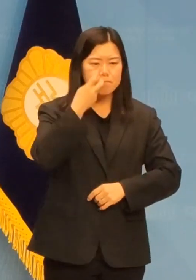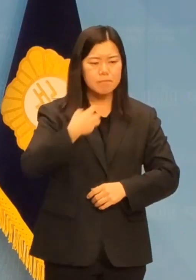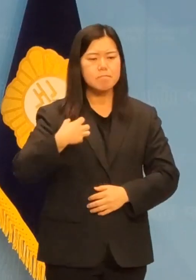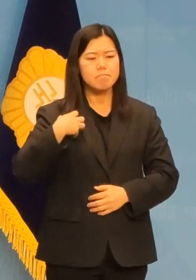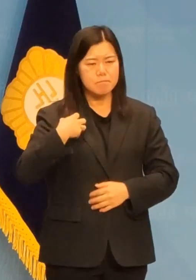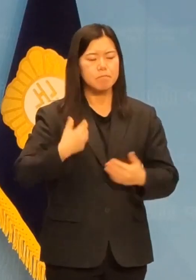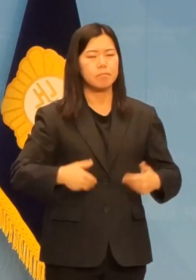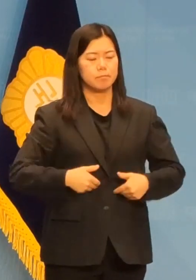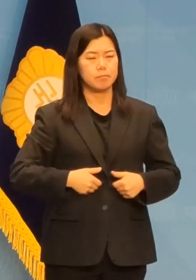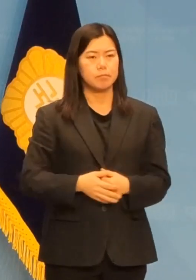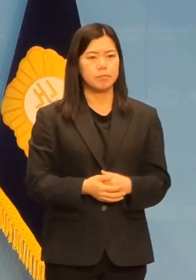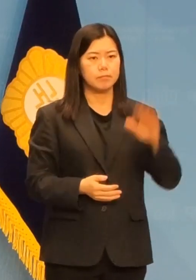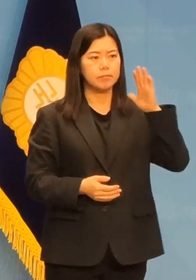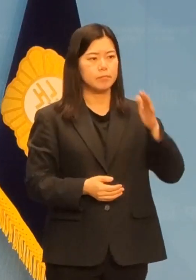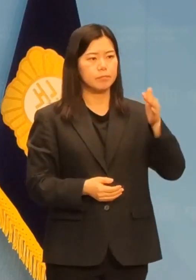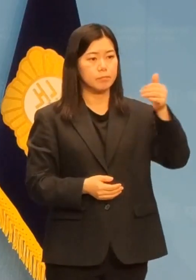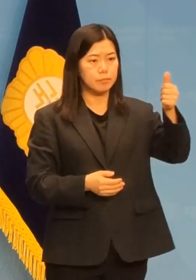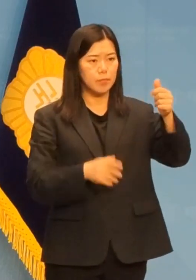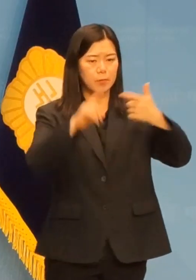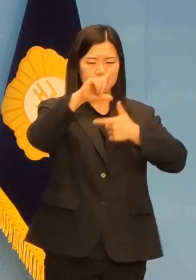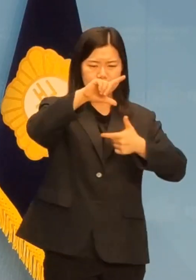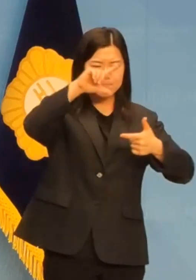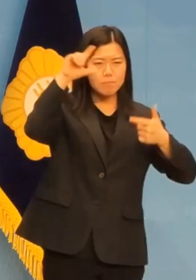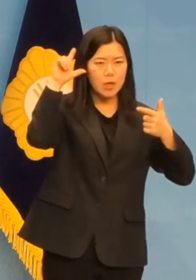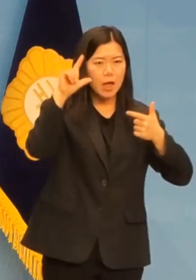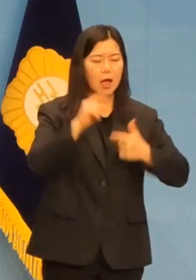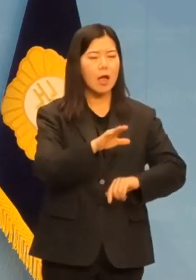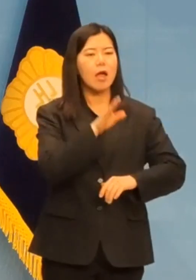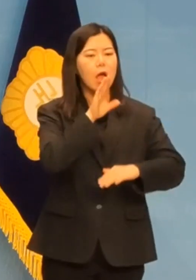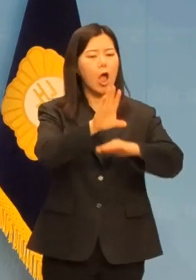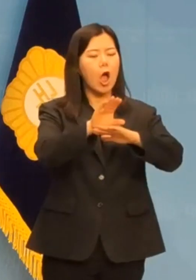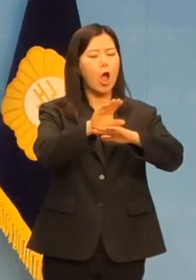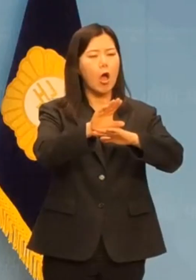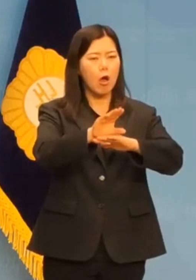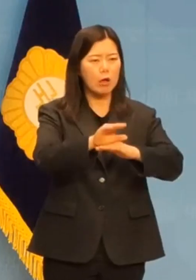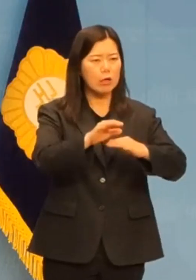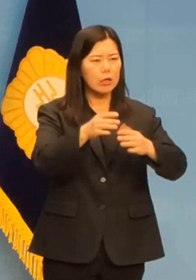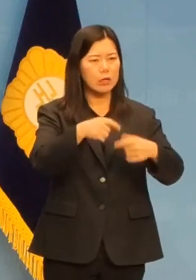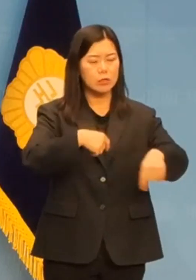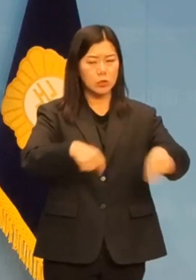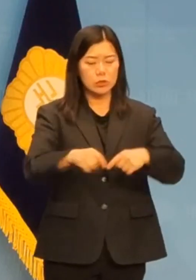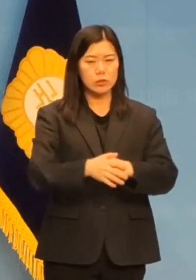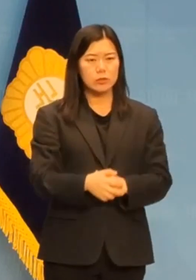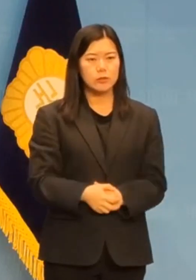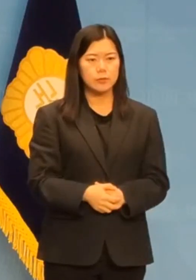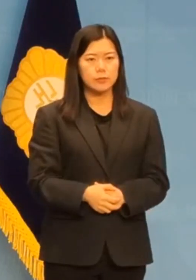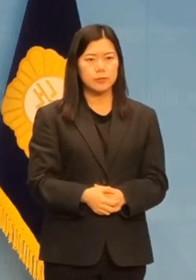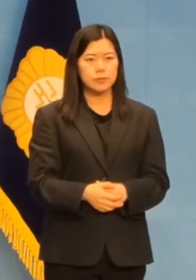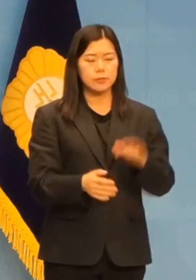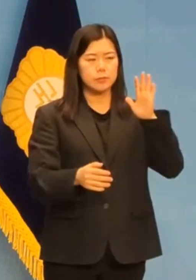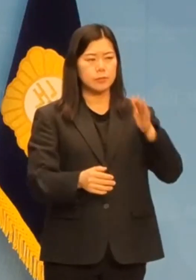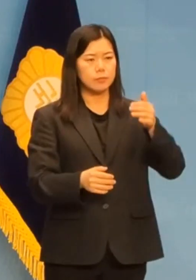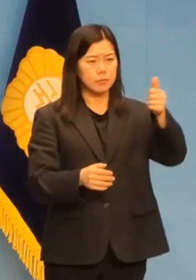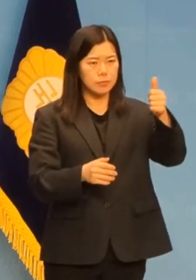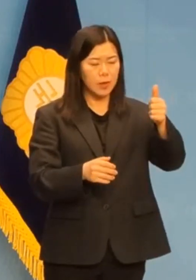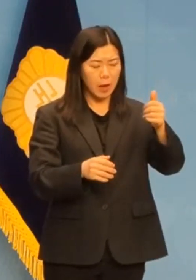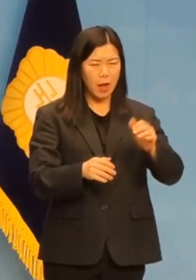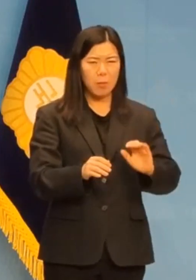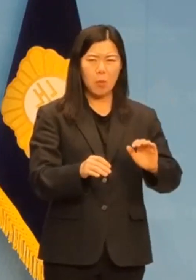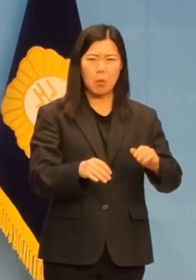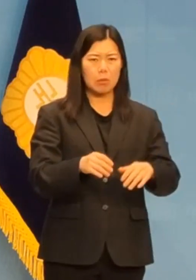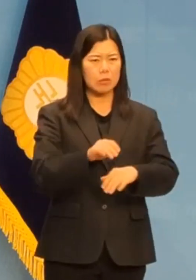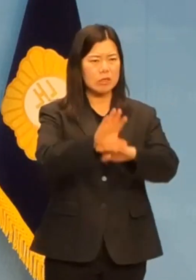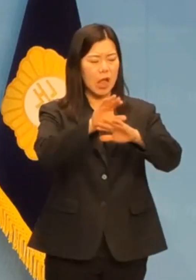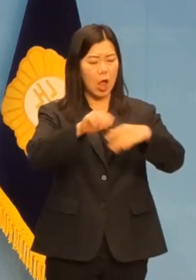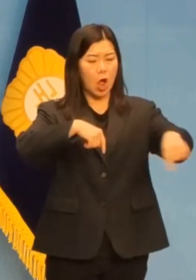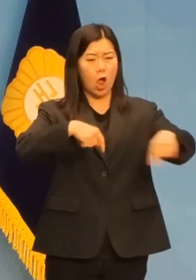자리입니다. 대통령을 주인공으로 한 생중계 정치쇼는 다시 하겠습니다. 이 부분. 대통령을 주인공으로 한